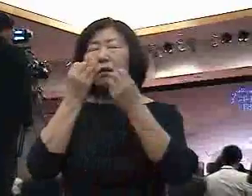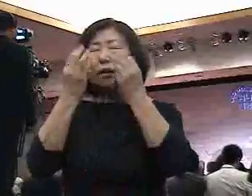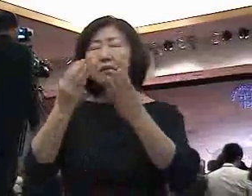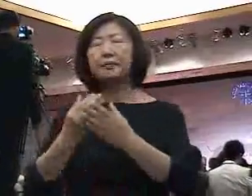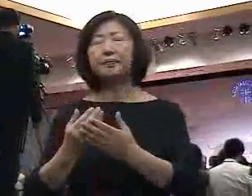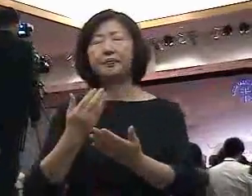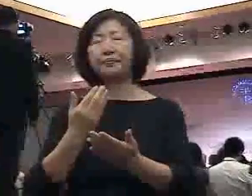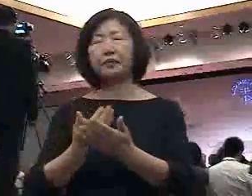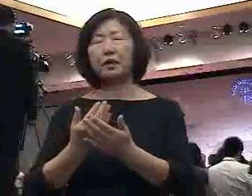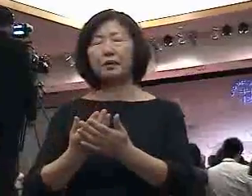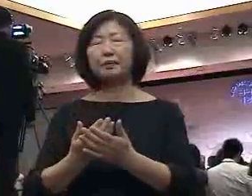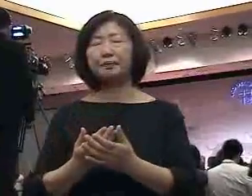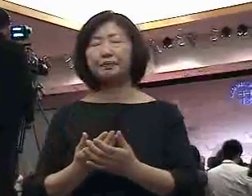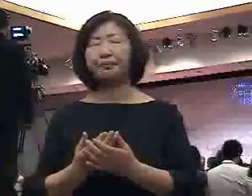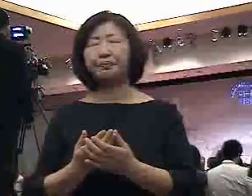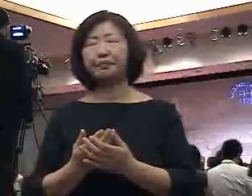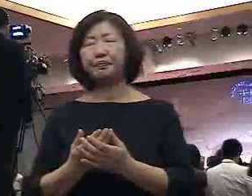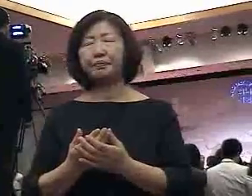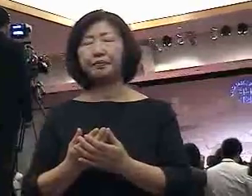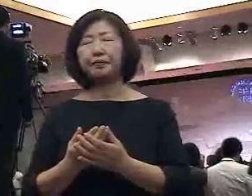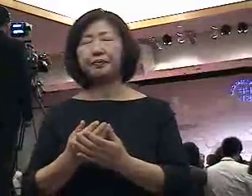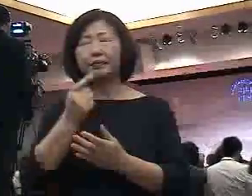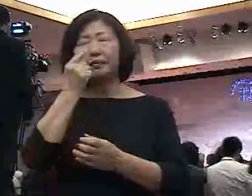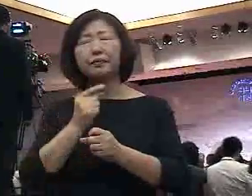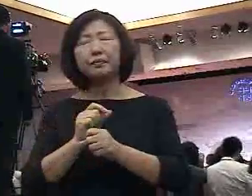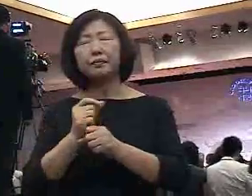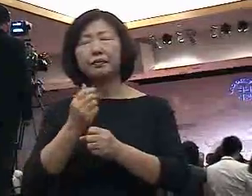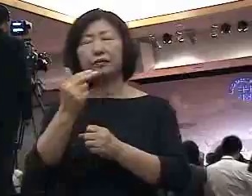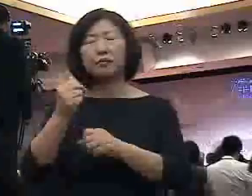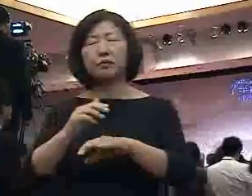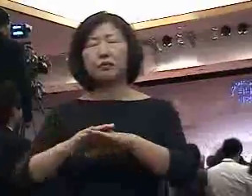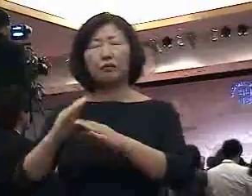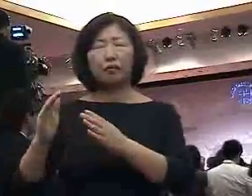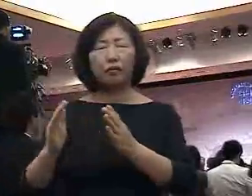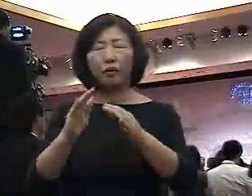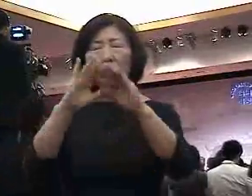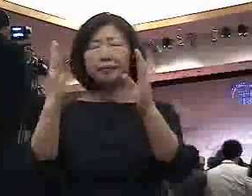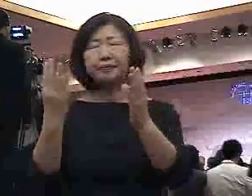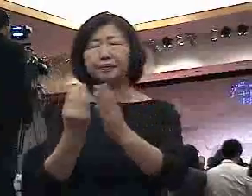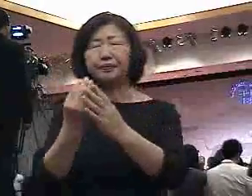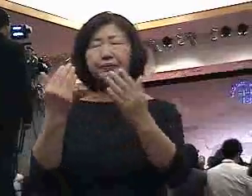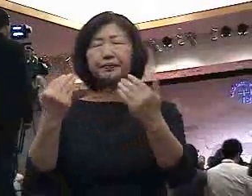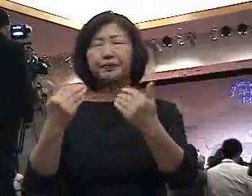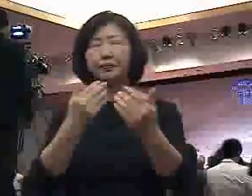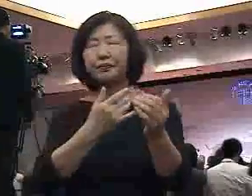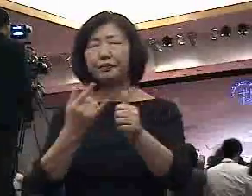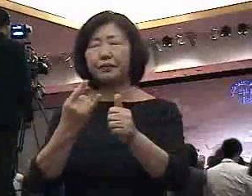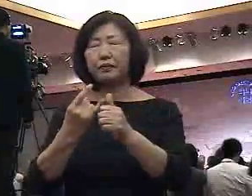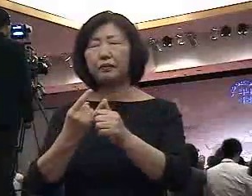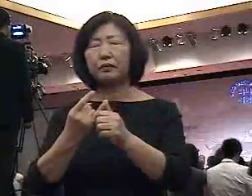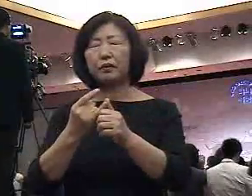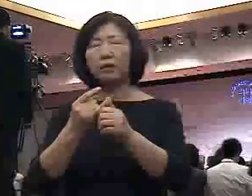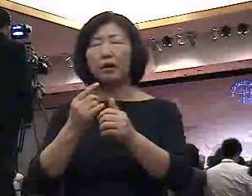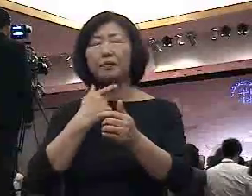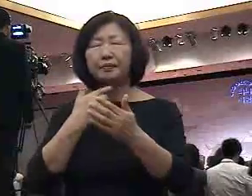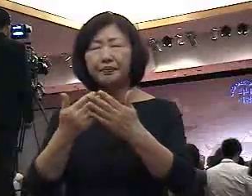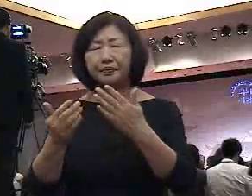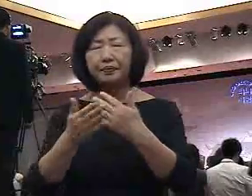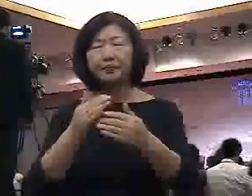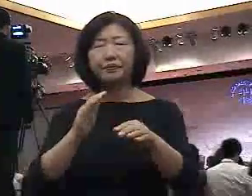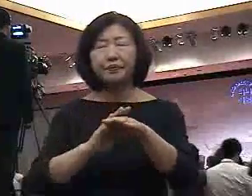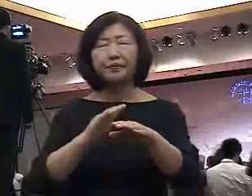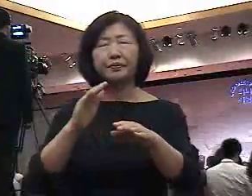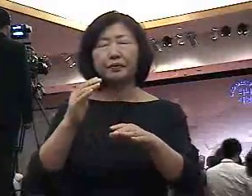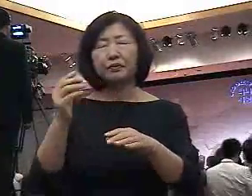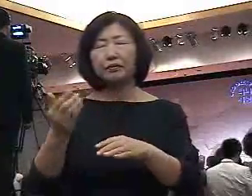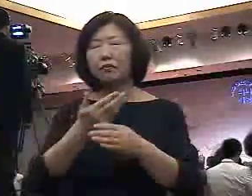새롭게 하여 주옵소서. 자비로우신 주의 손길이 우리 모두에게 체험되고 타치되는 귀한